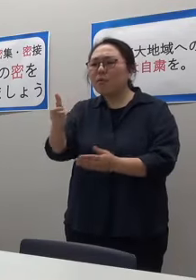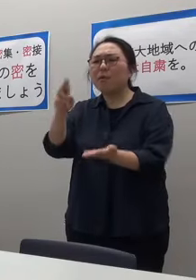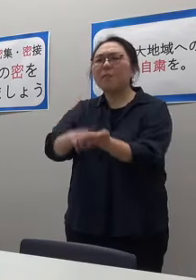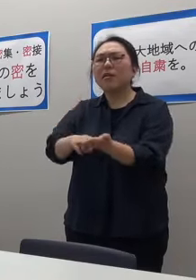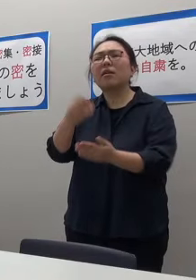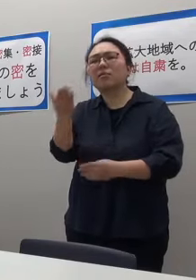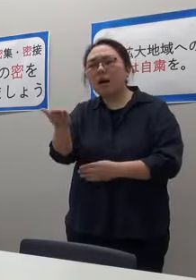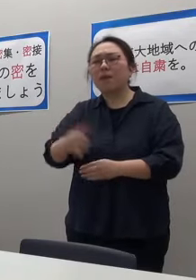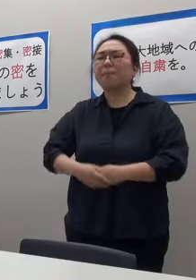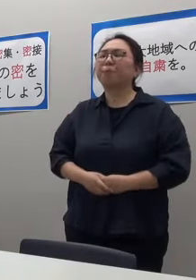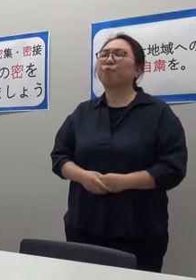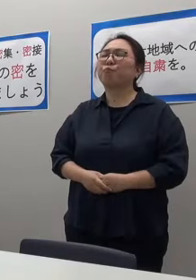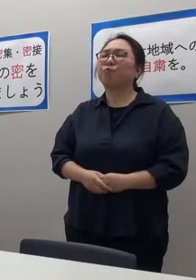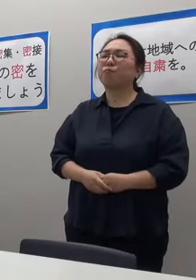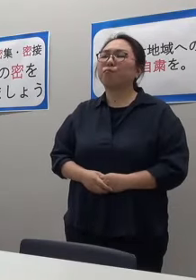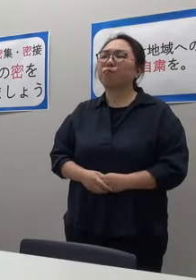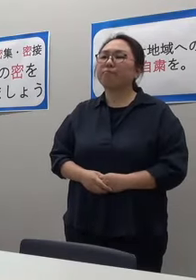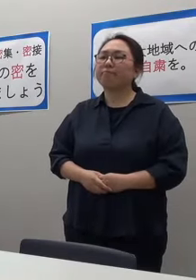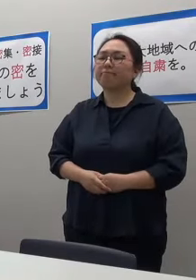願いします。